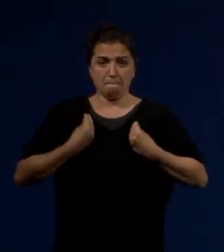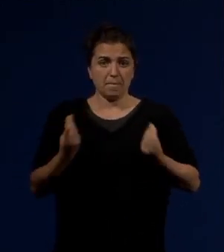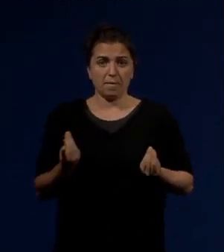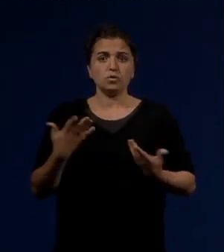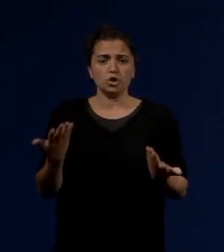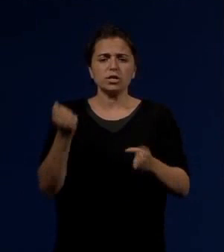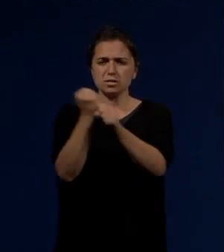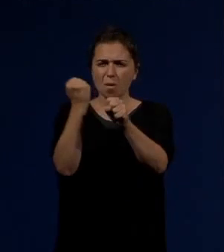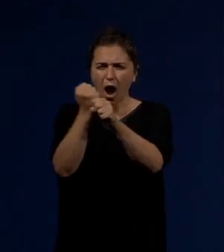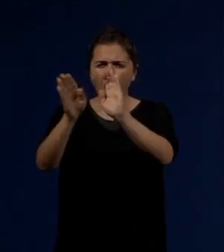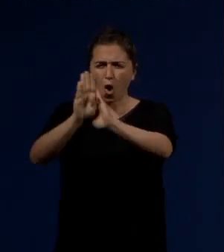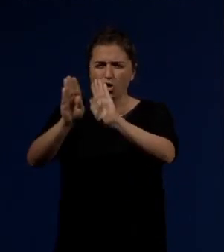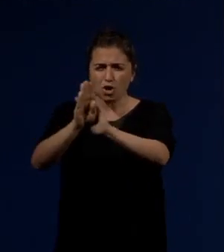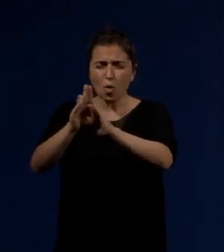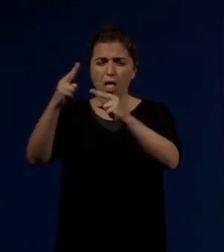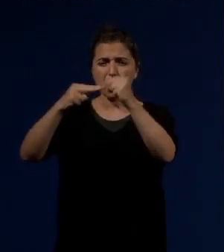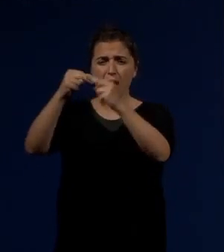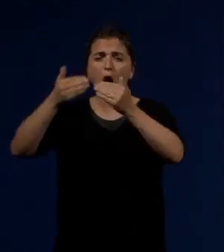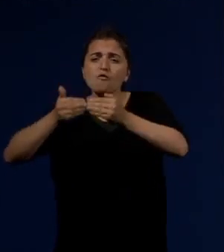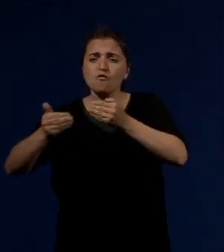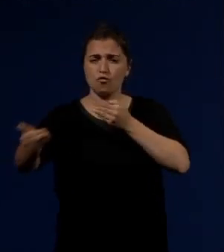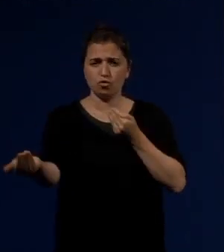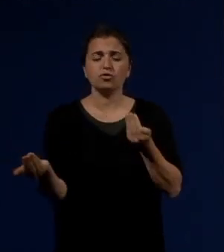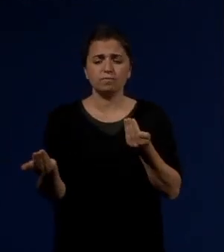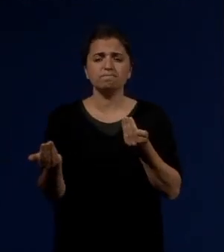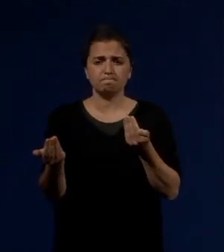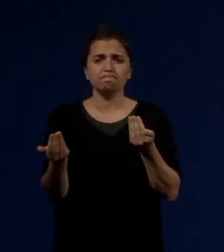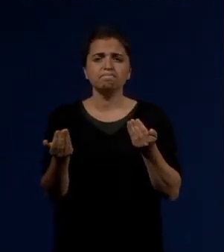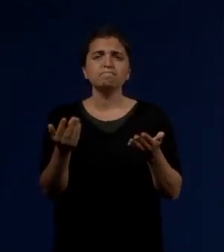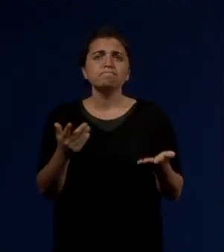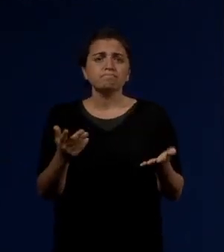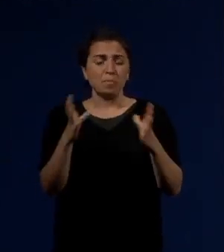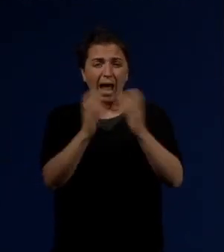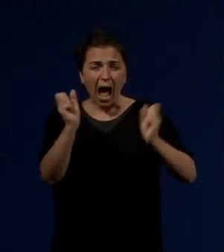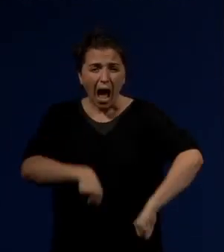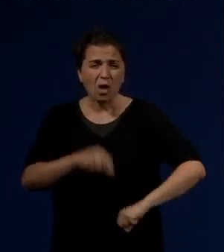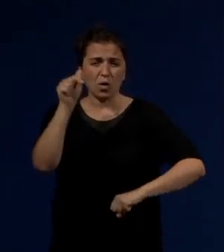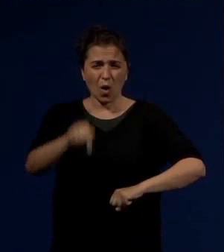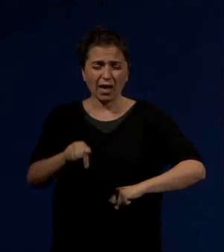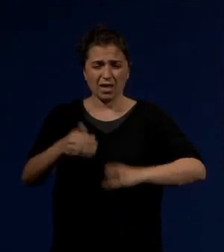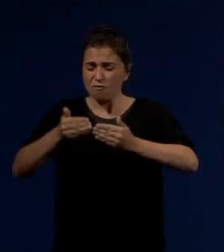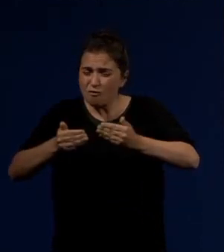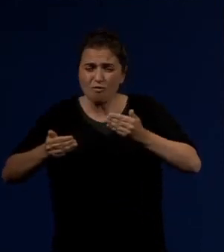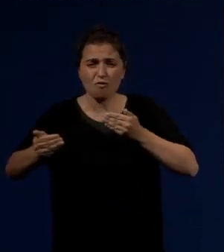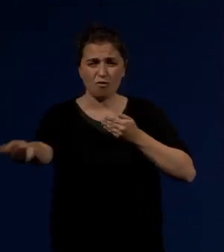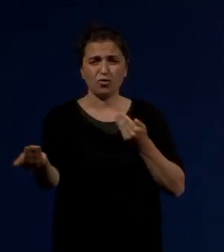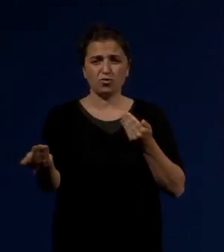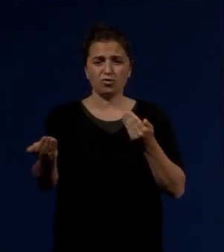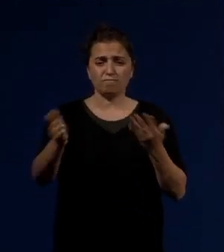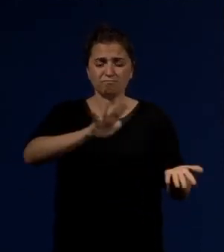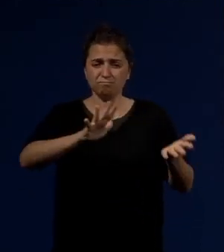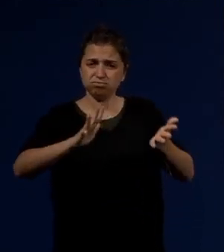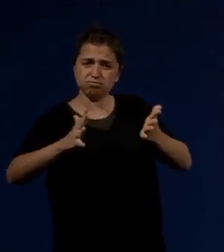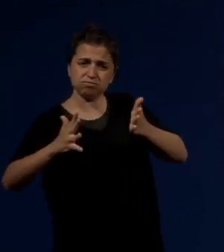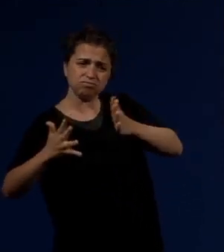seguir traballando e construindo o noso futuro. Estamos comprometidos coa Mariña, co seu futuro, que ten que pasar por atender as necesidades